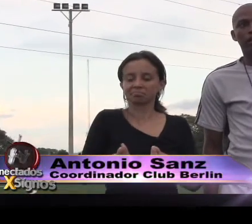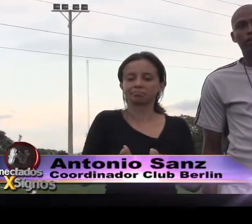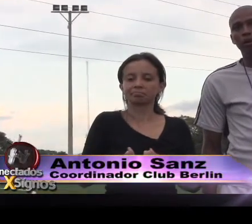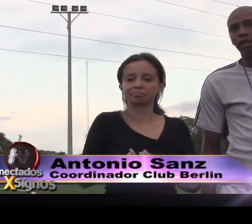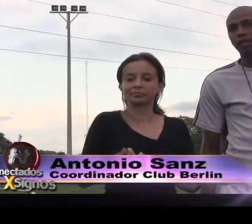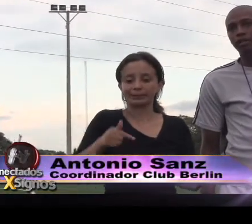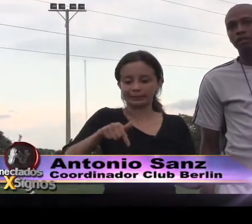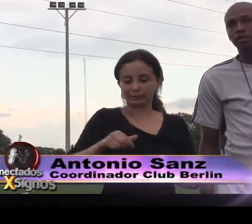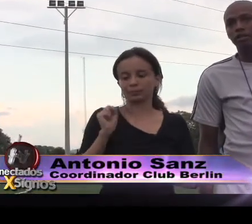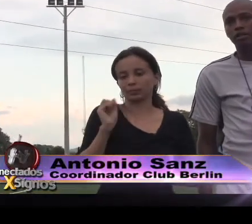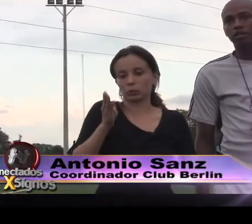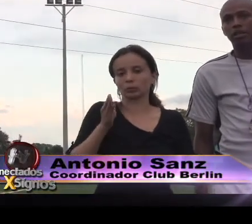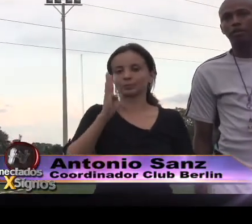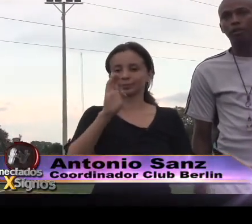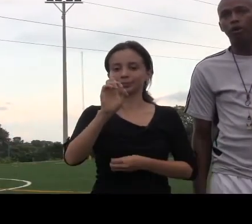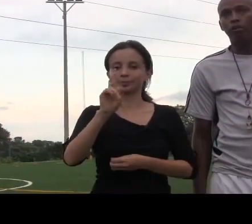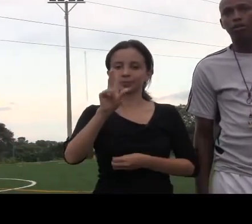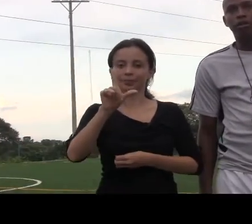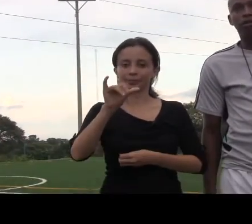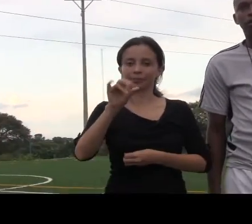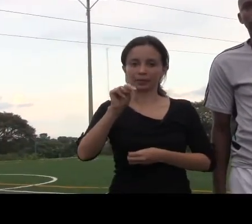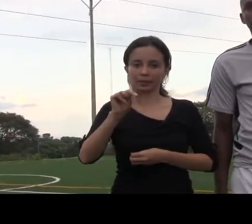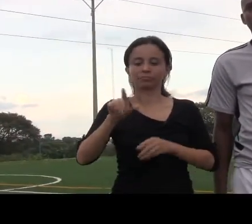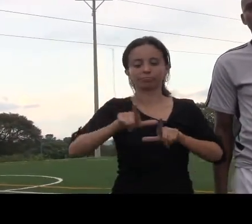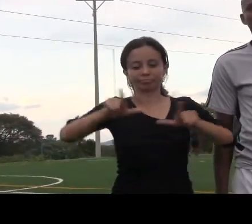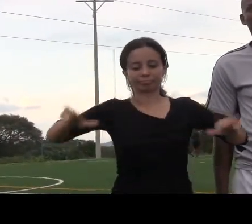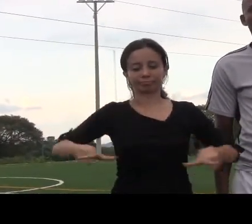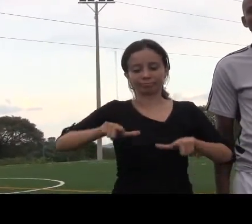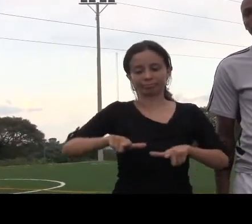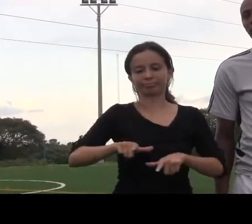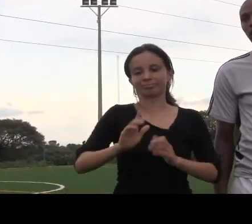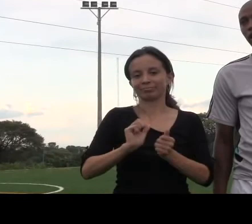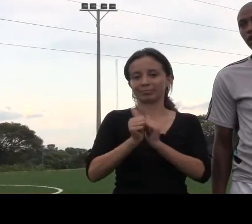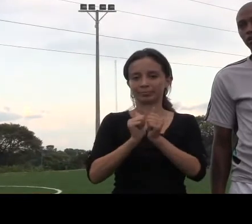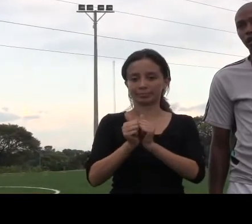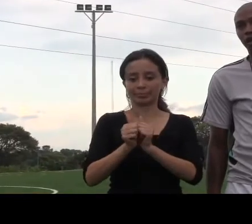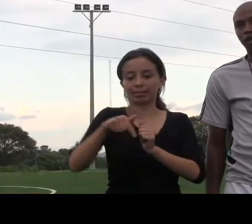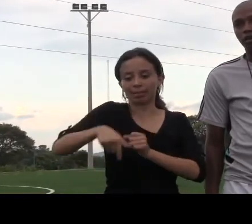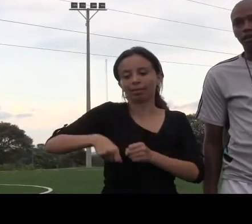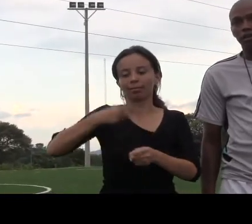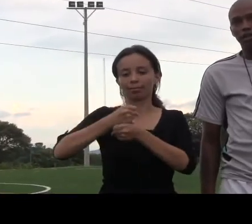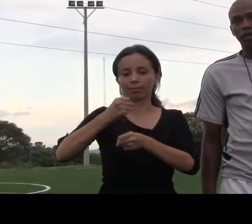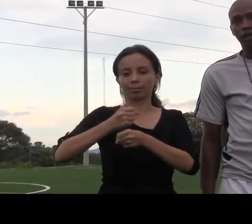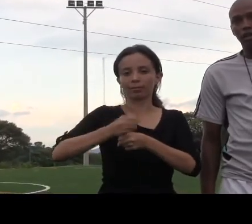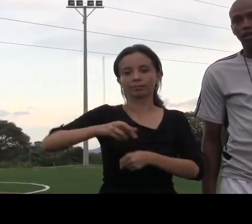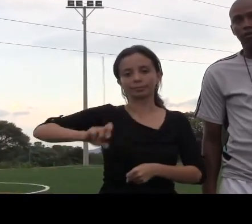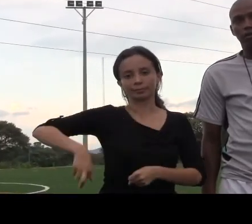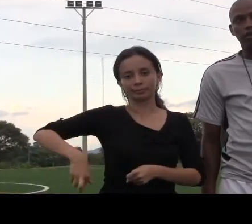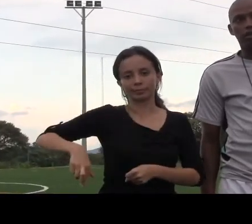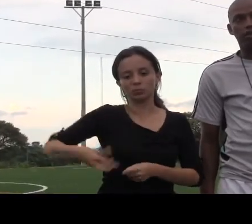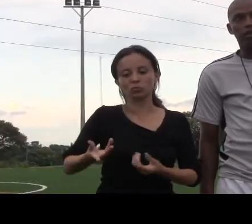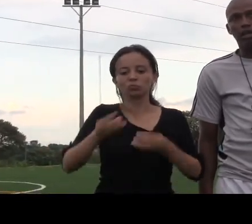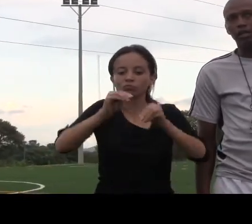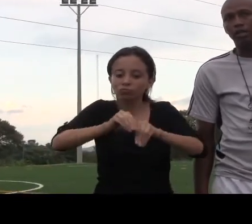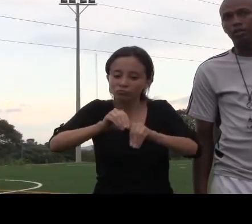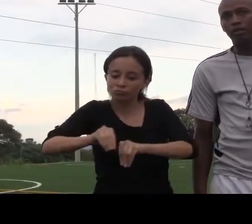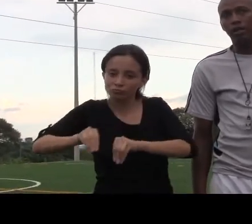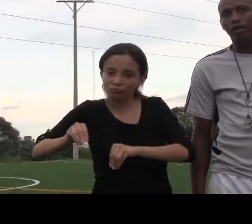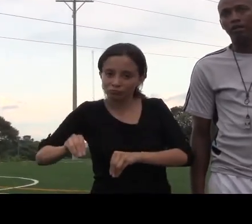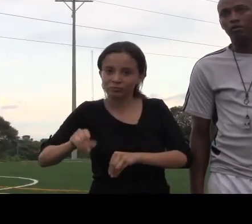Club Berlín, sí, complejo deportivo, donde trabaja la Escuela de Formación Atlético Ibagué